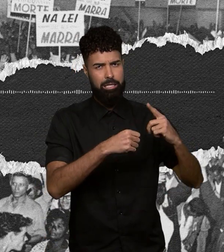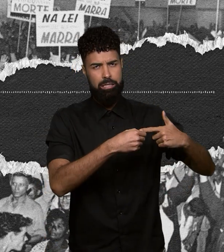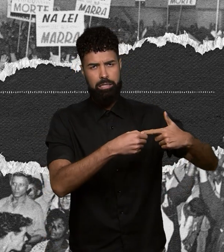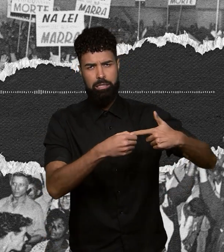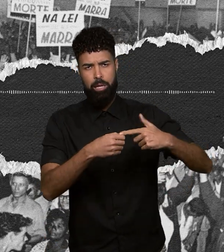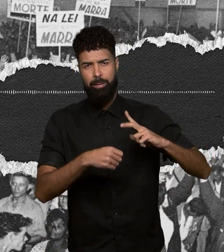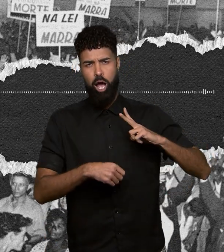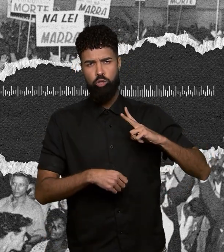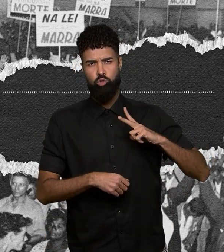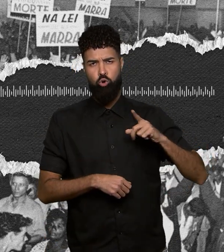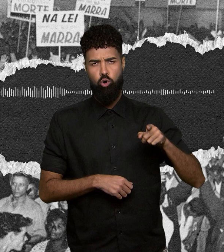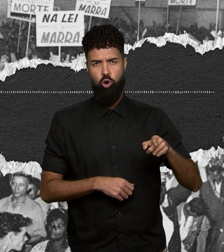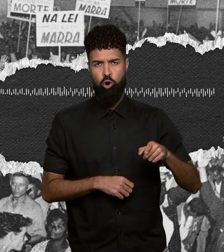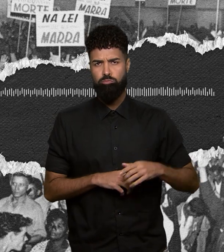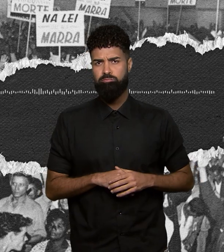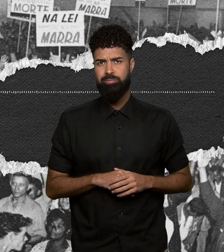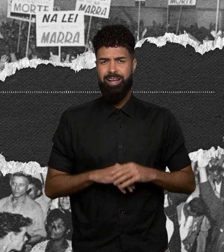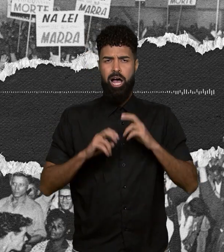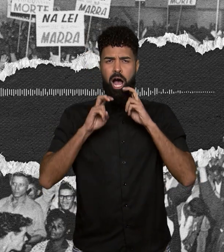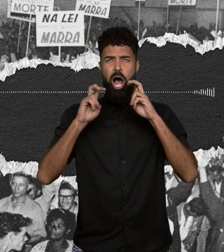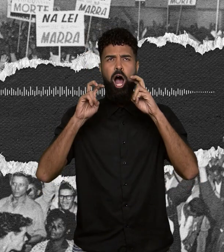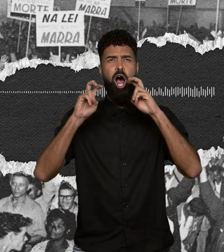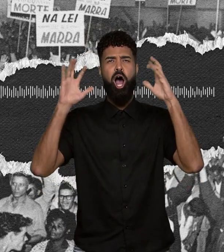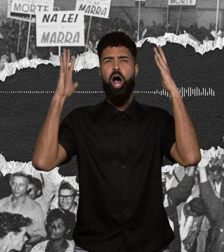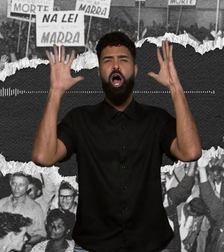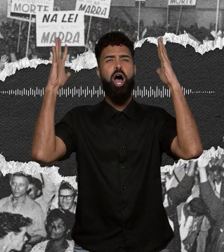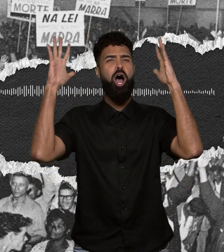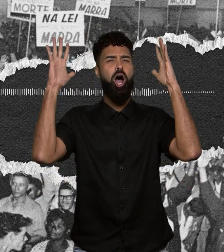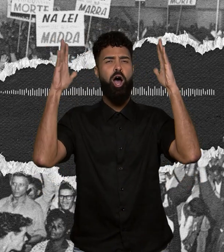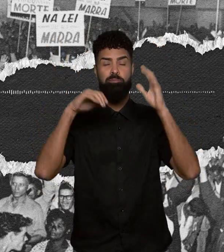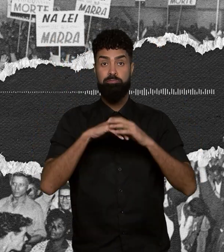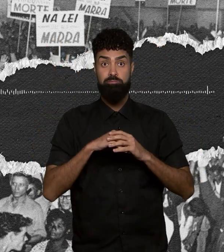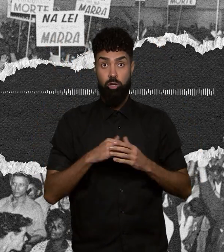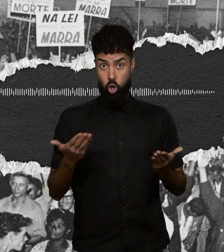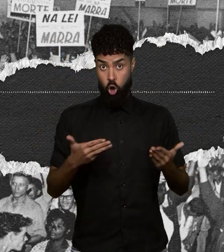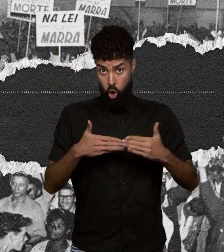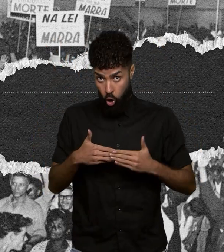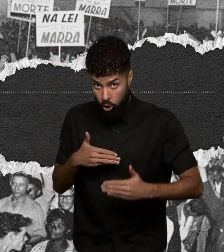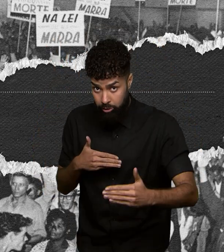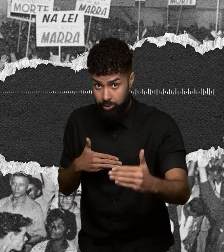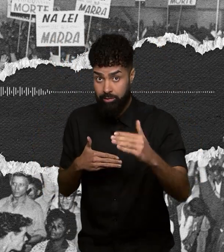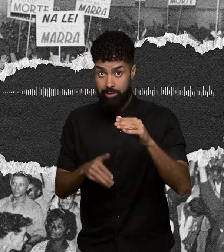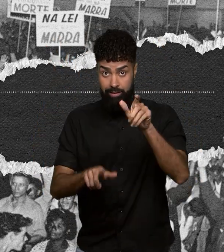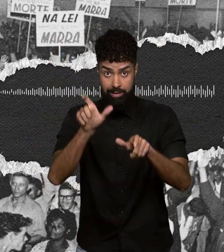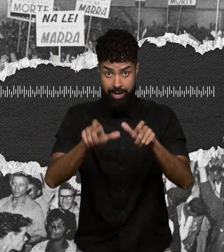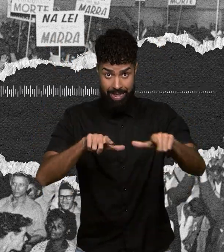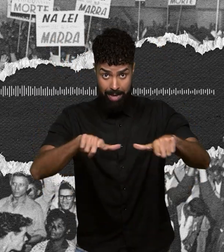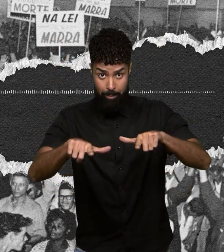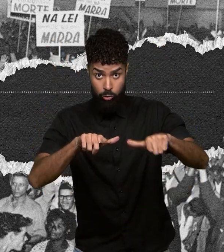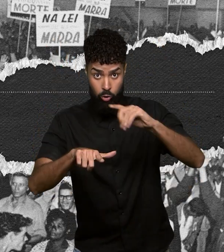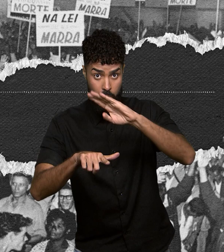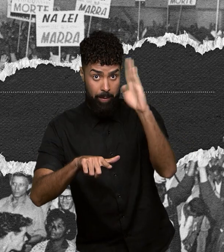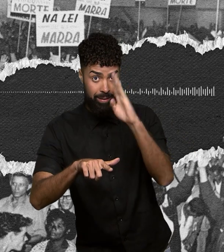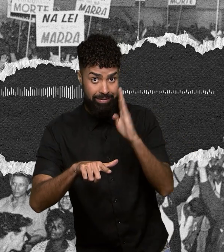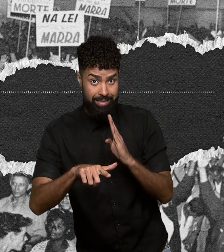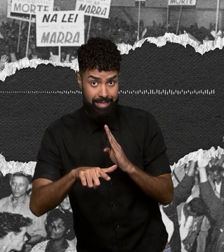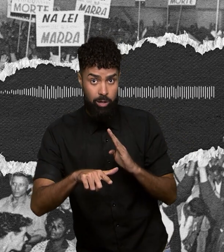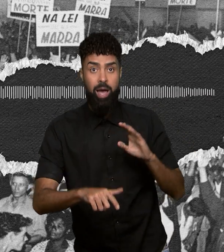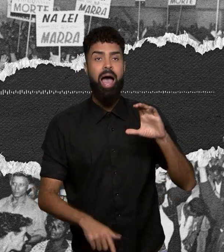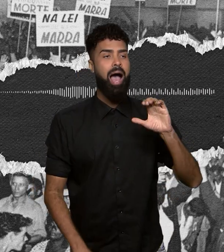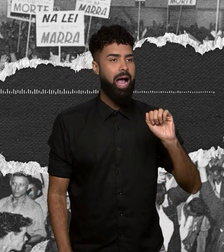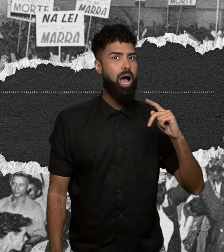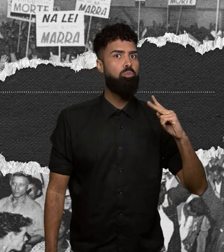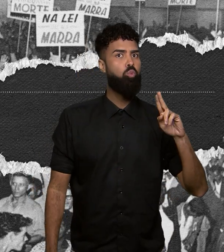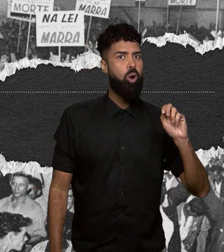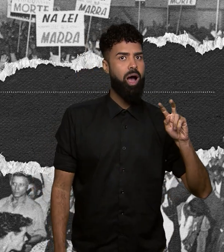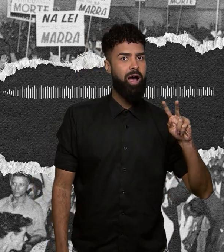particulares a partir desta data trabalhadores brasileiros a capava a